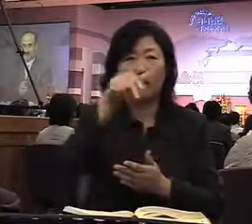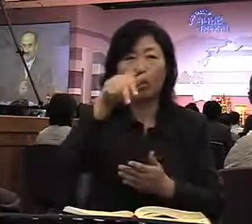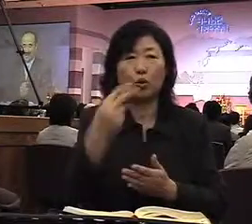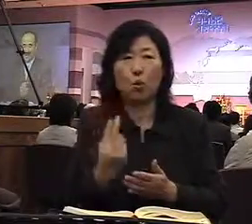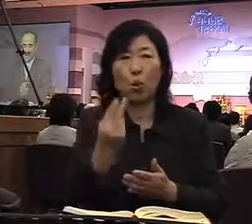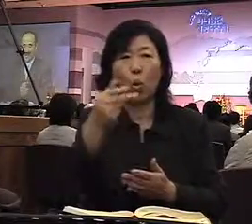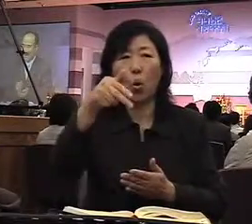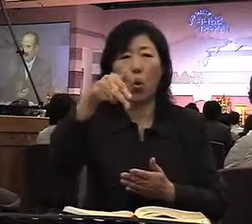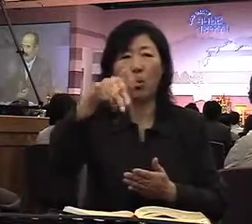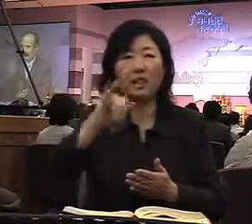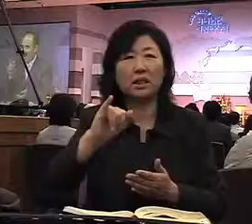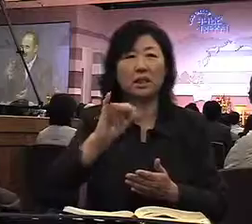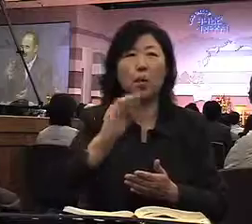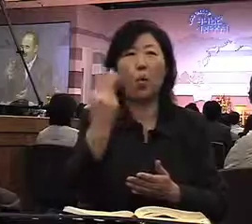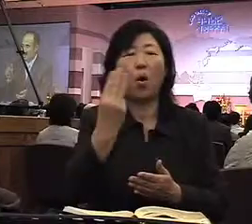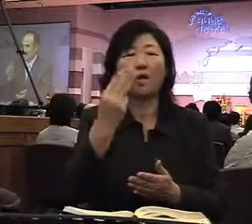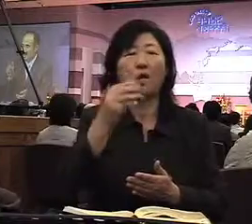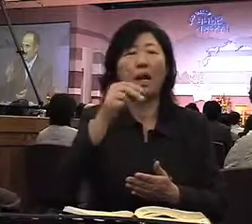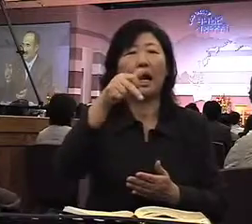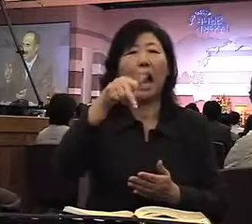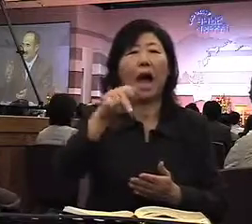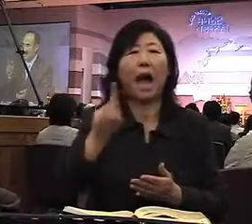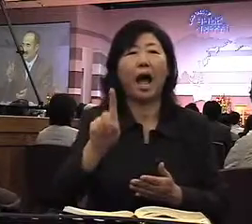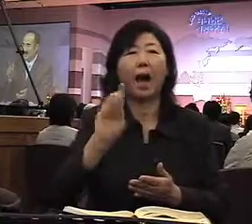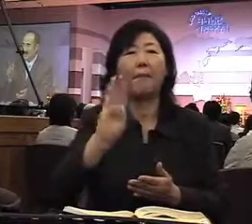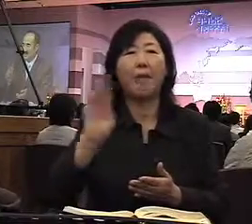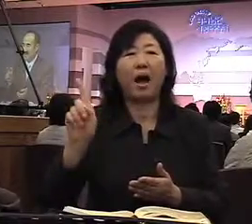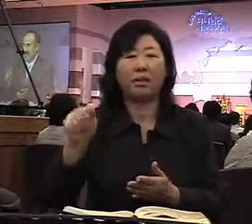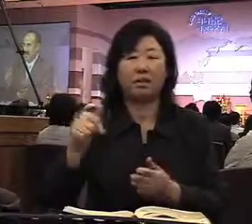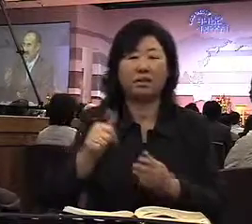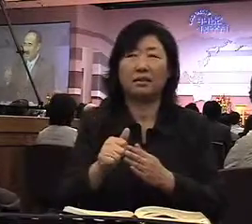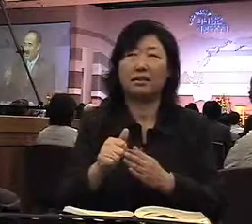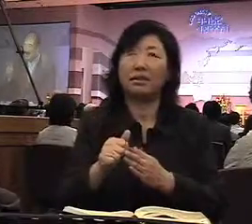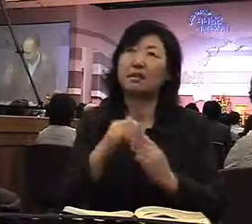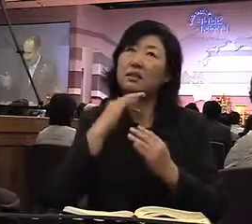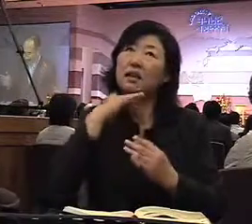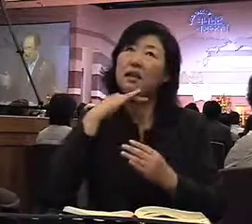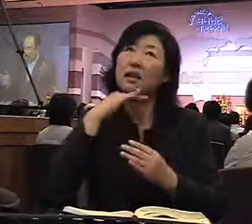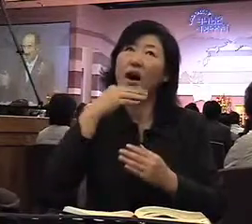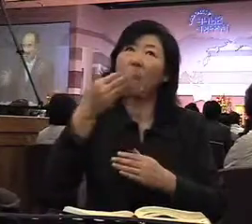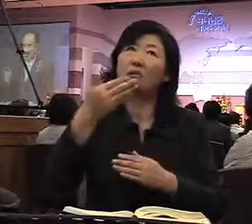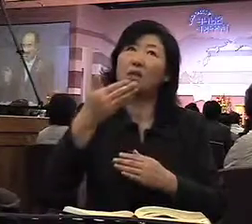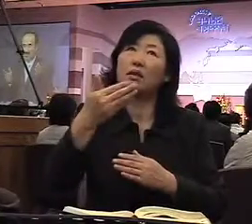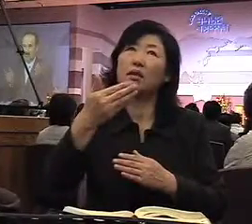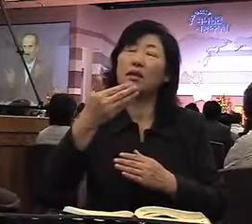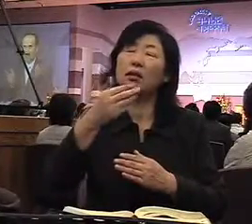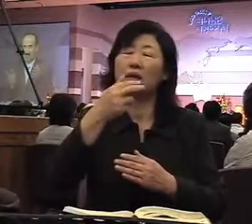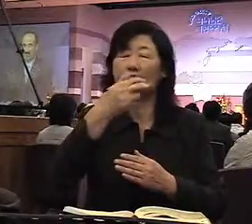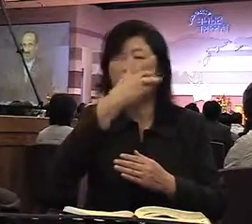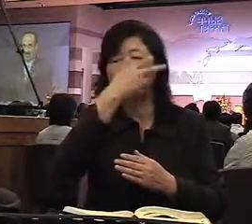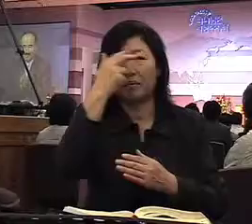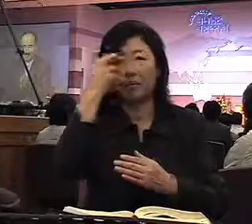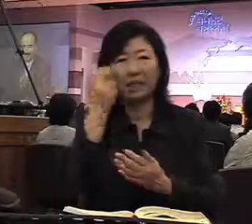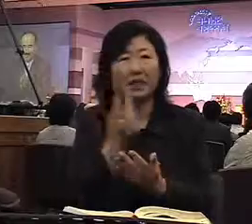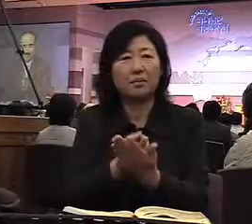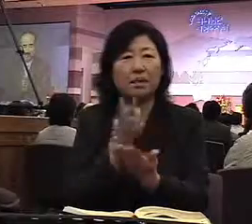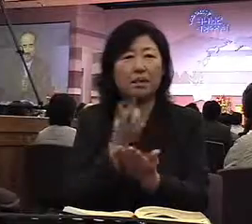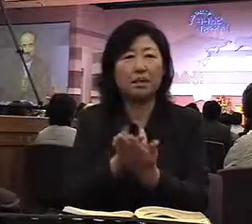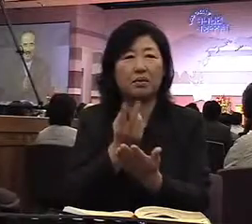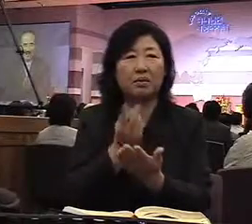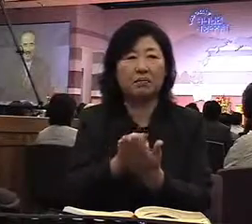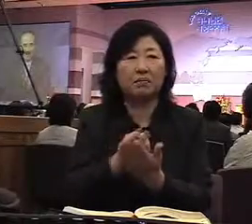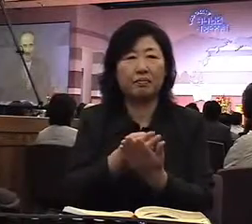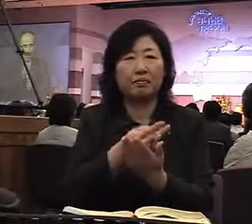워싱턴 카버가 그가 나의 9살 때 잠을 자기 전에 침대에 단칸방 그 추운 곳에서도 무릎 꿇고 기도합니다.